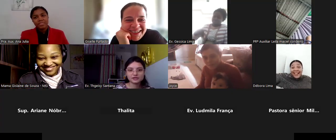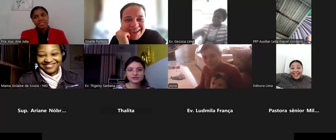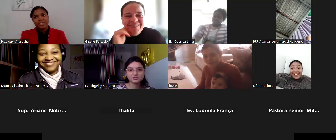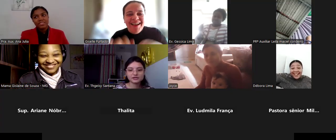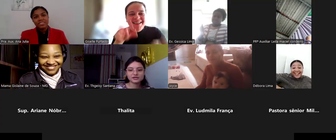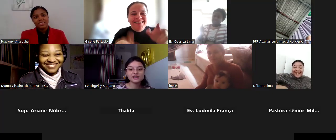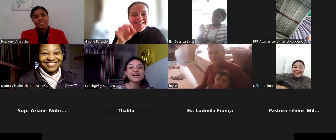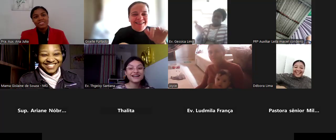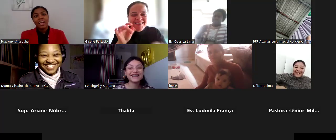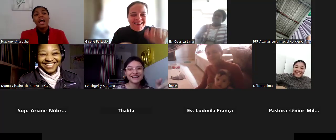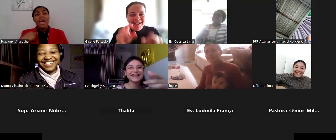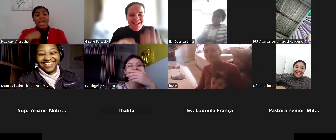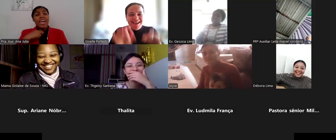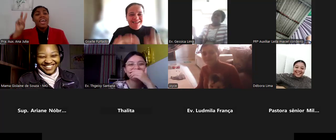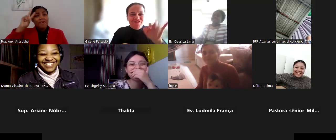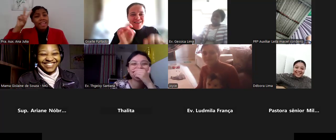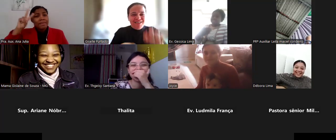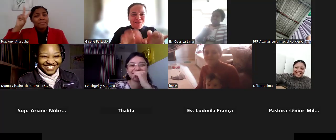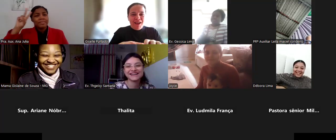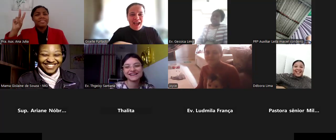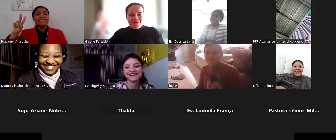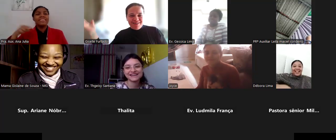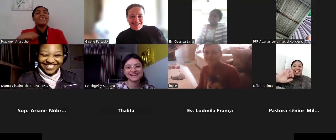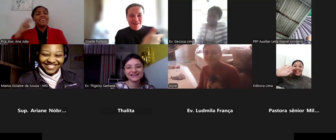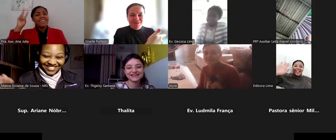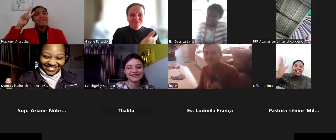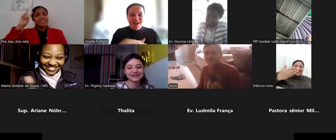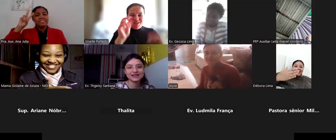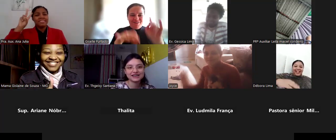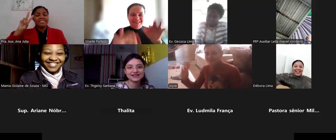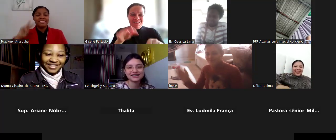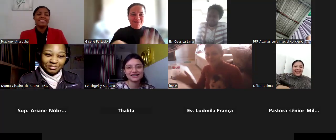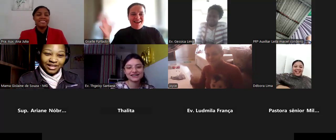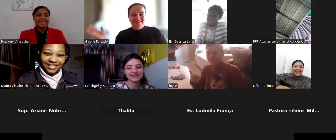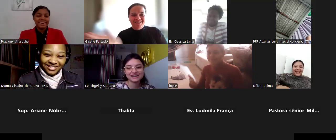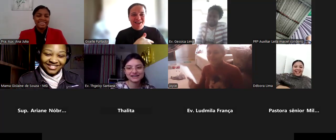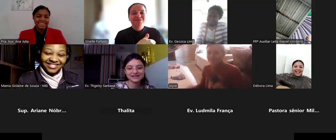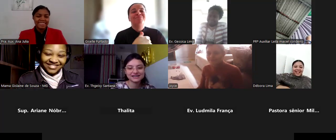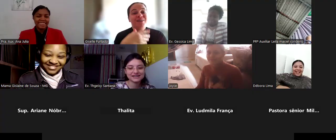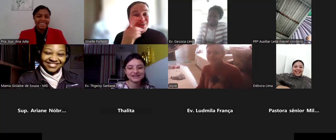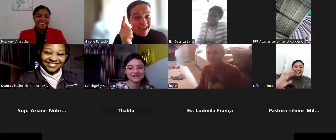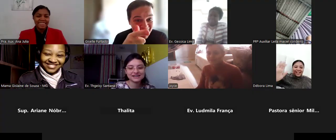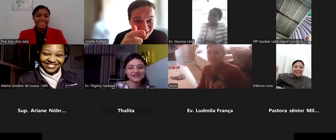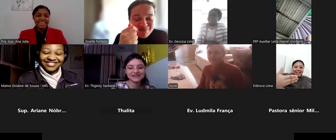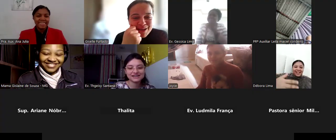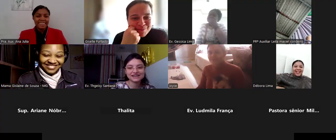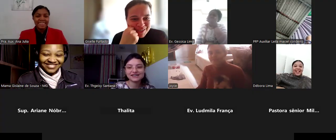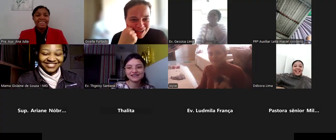A máquina de escrever? A gente fazia as palavras e dava o espaço. Fazia as palavras e dava o espaço. É esse mesmo